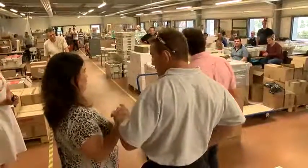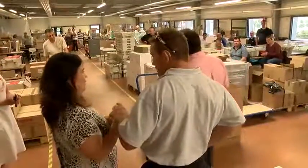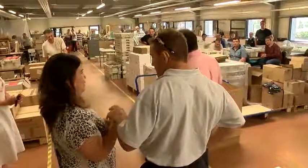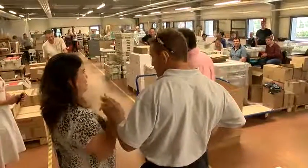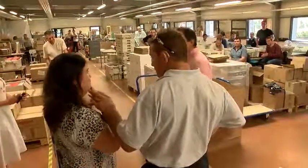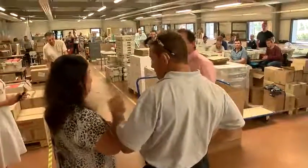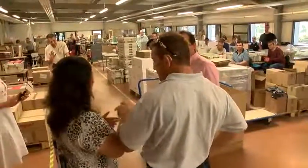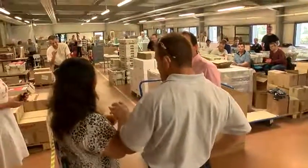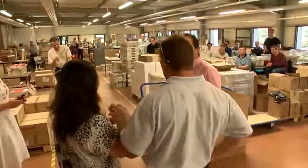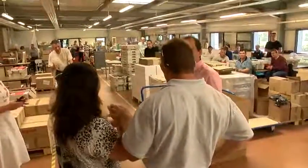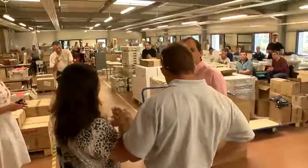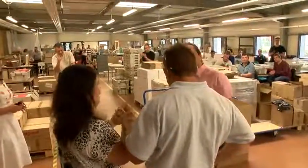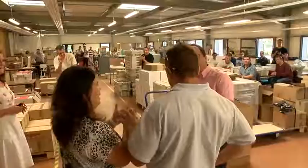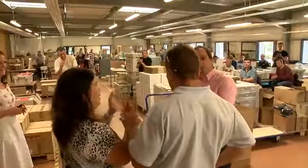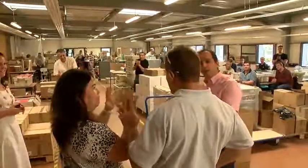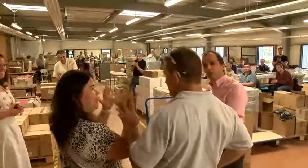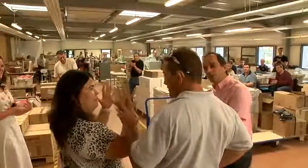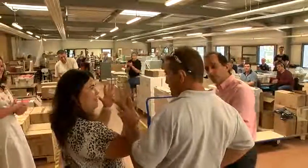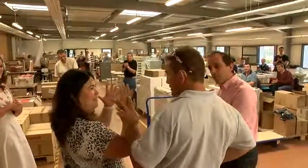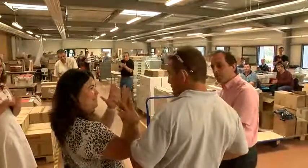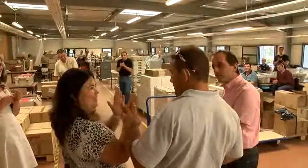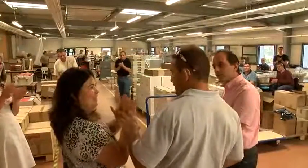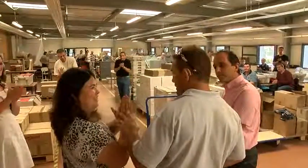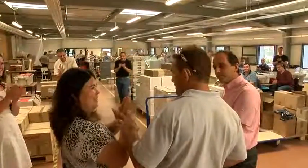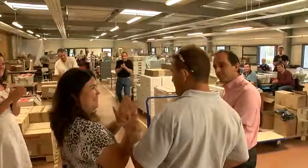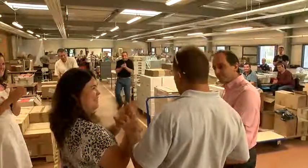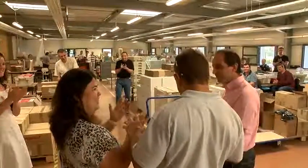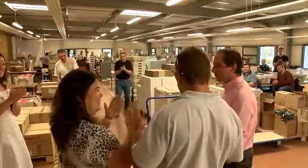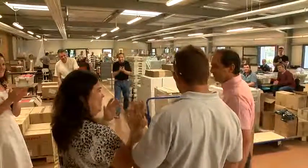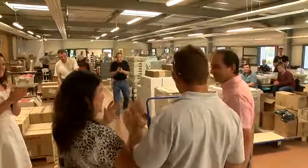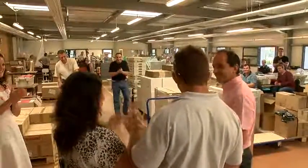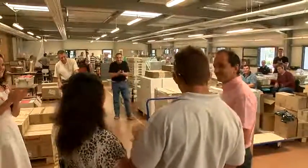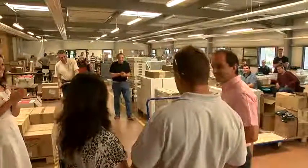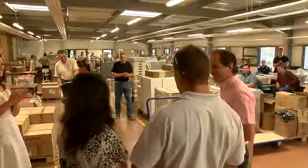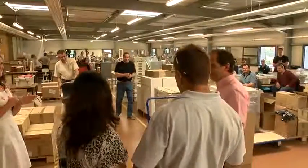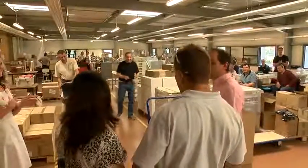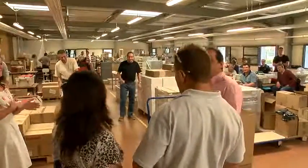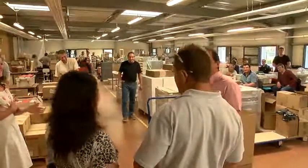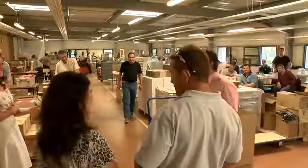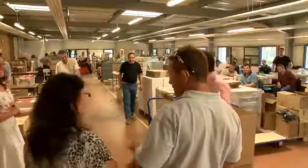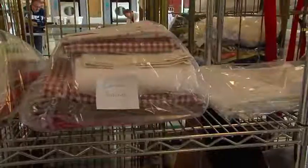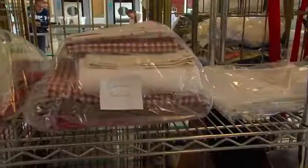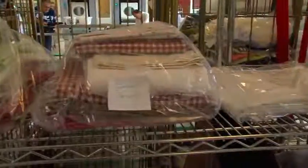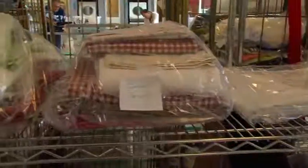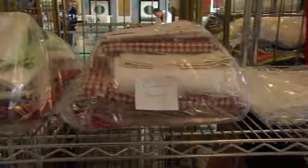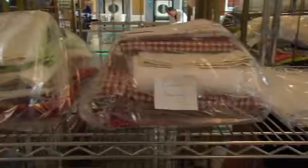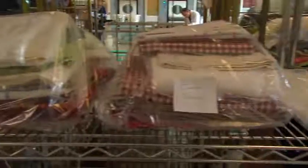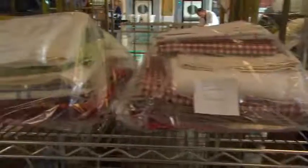journée. Des applaudissements, bravo. Entre le sport de haut niveau et l'insertion professionnelle et sociale